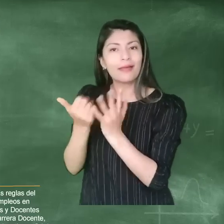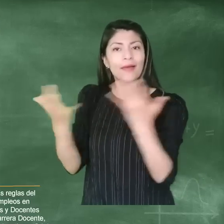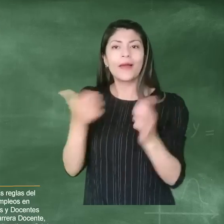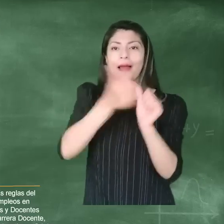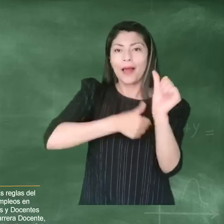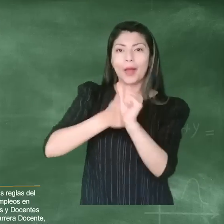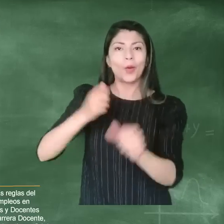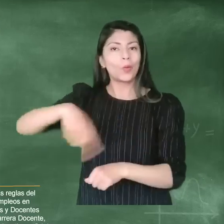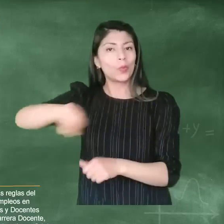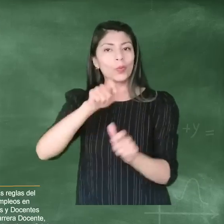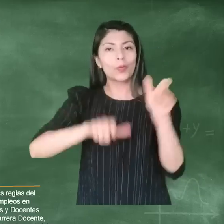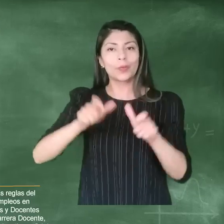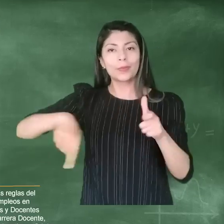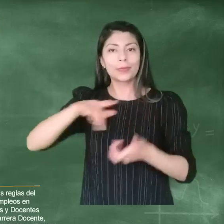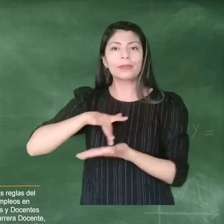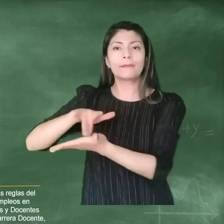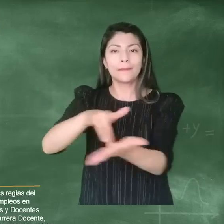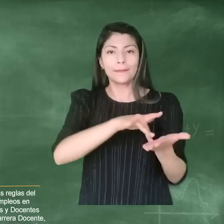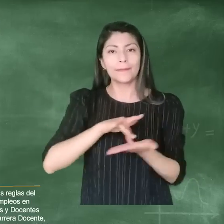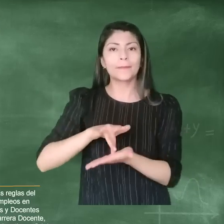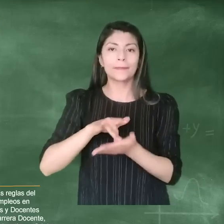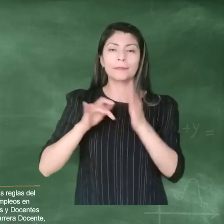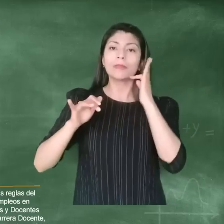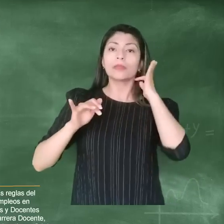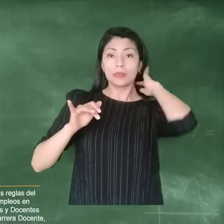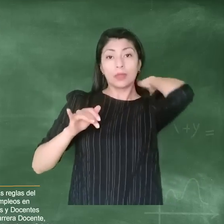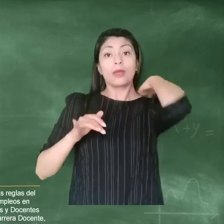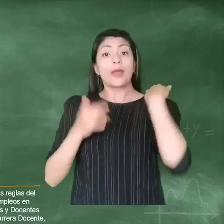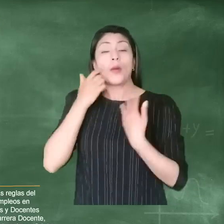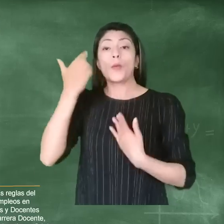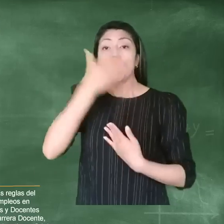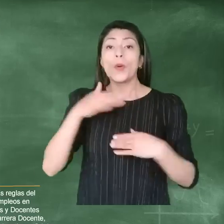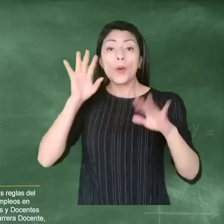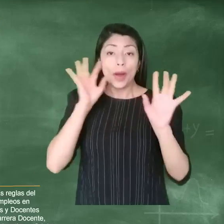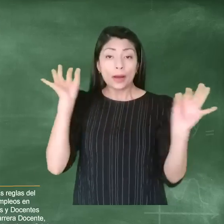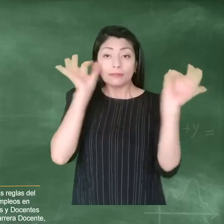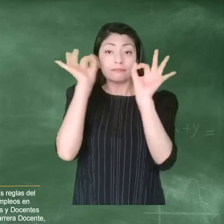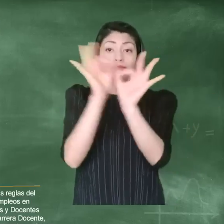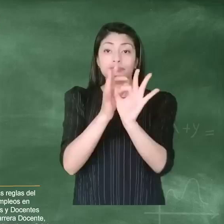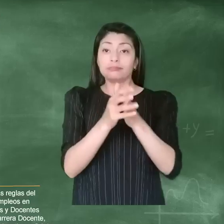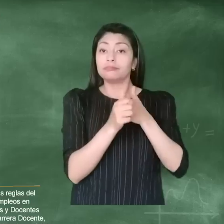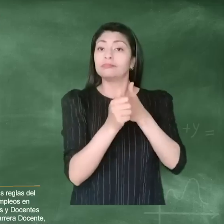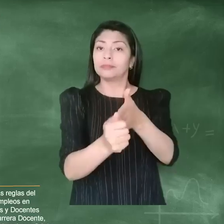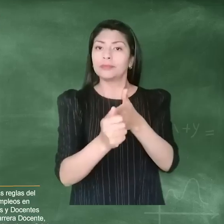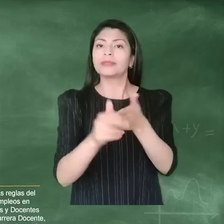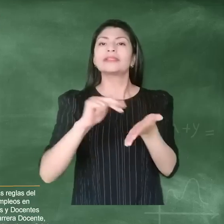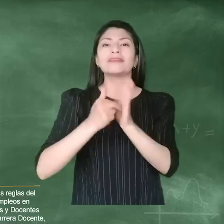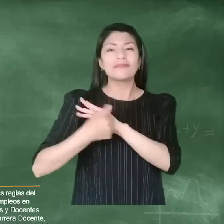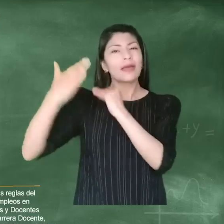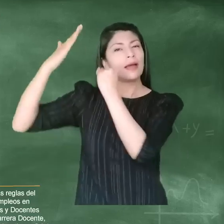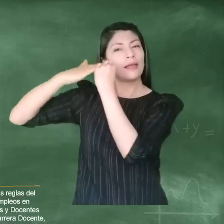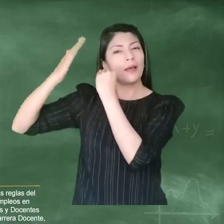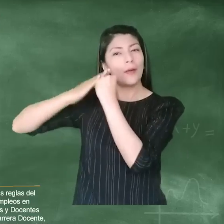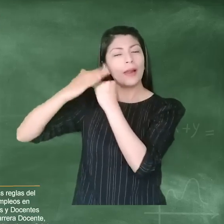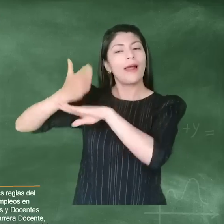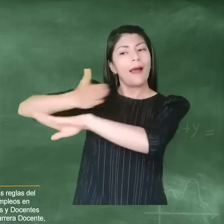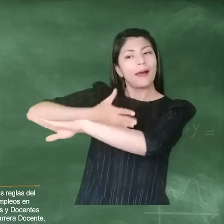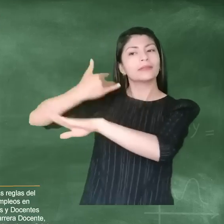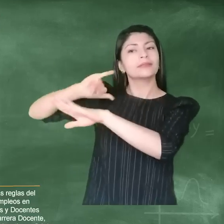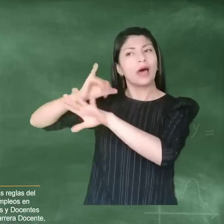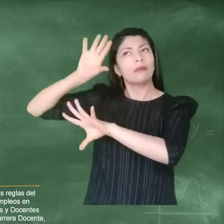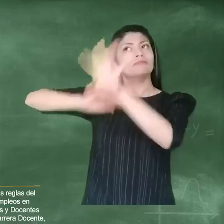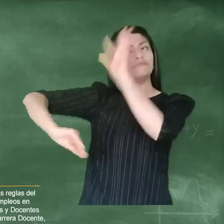y aptitudes que demuestren los aspirantes del concurso público de méritos, y estará orientada a la aplicación de los